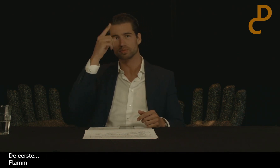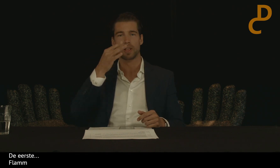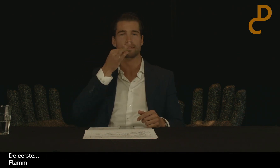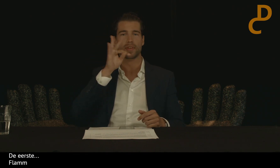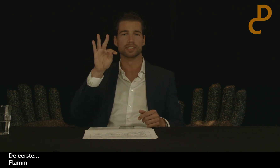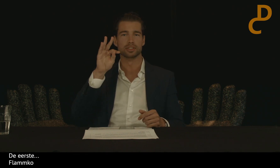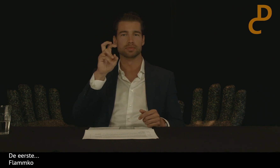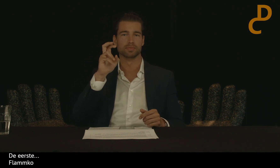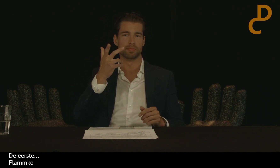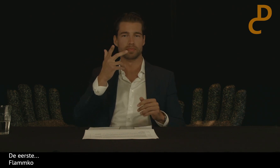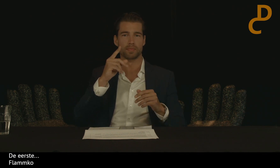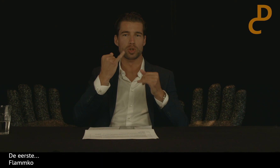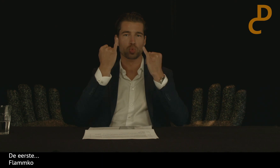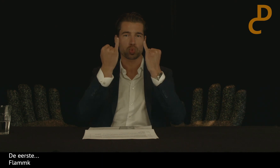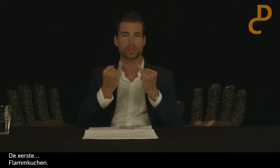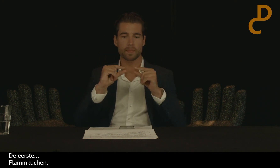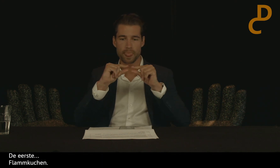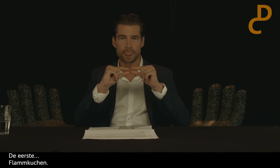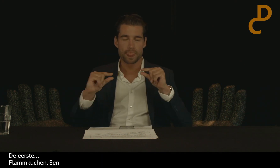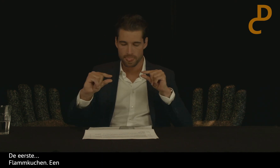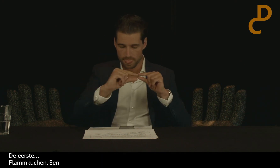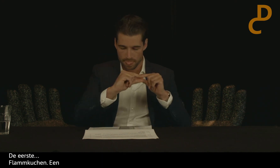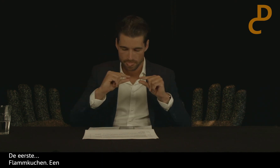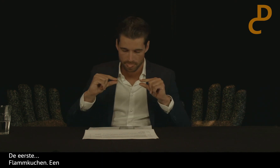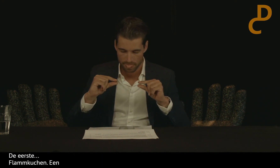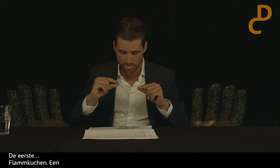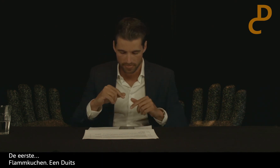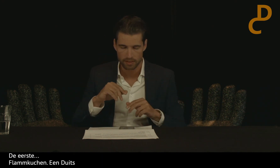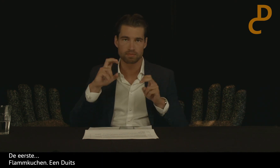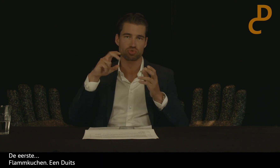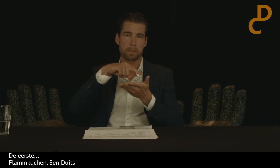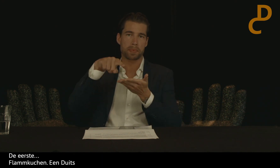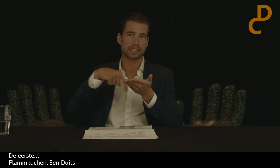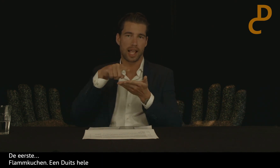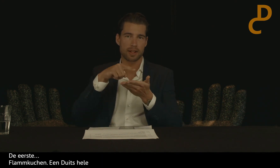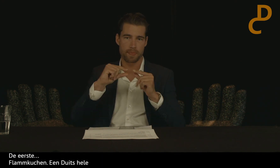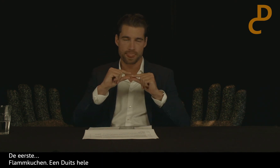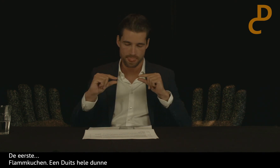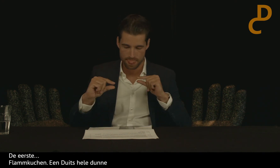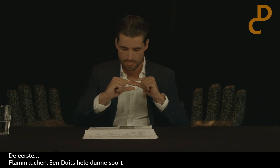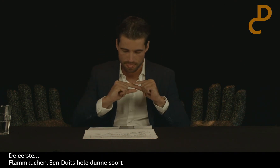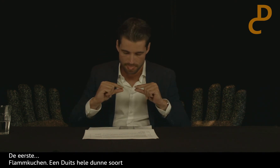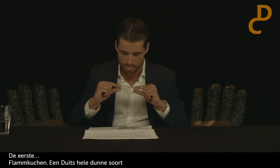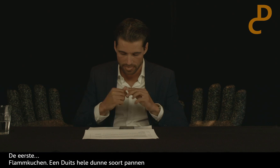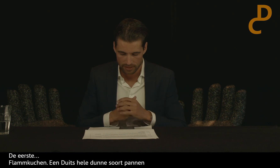Dat is een Duits-Frans hele dunne soort pannenkoekachtig iets. Soort ja, pizza.